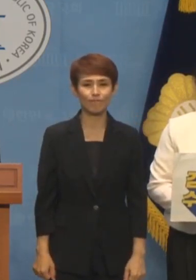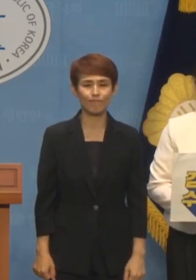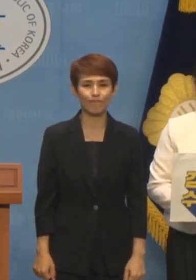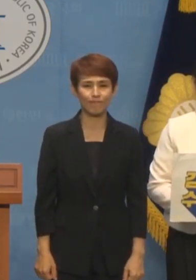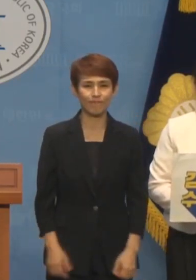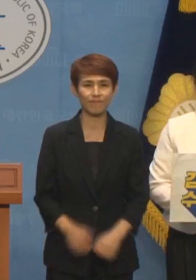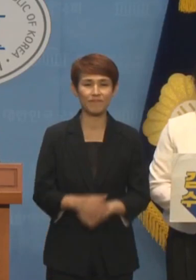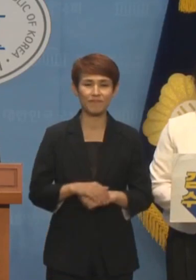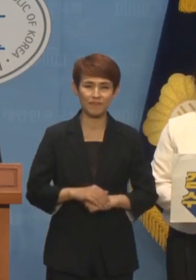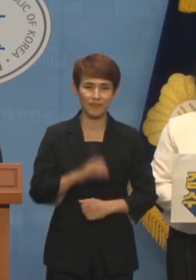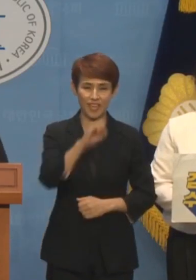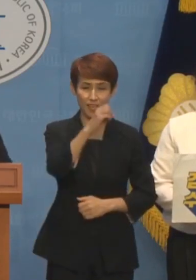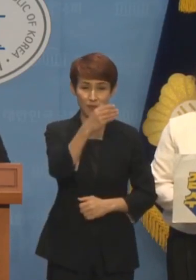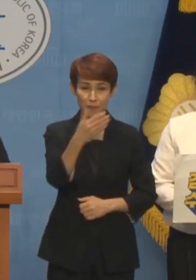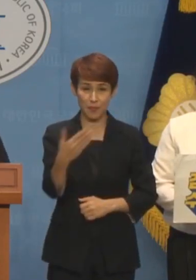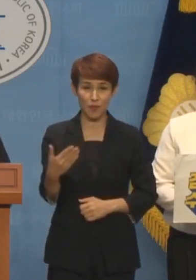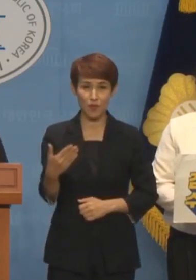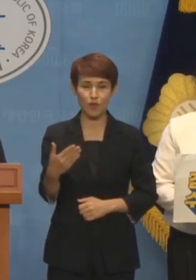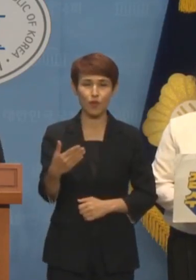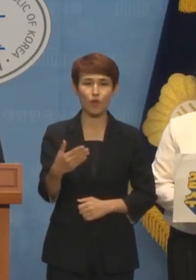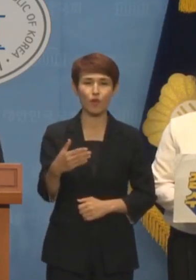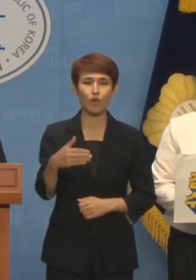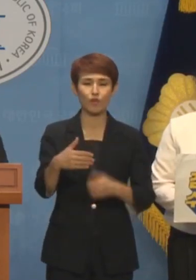네, 양평군 의원 여현정입니다.